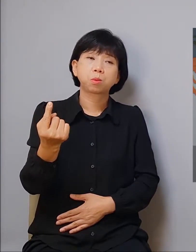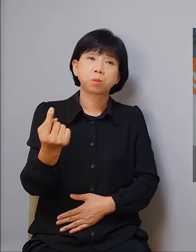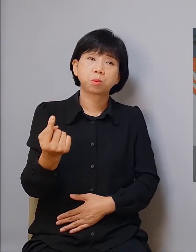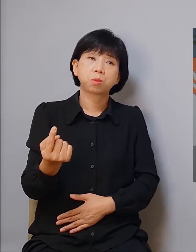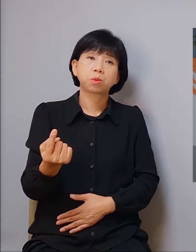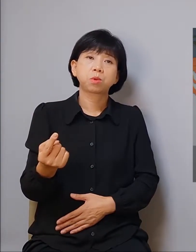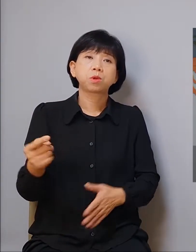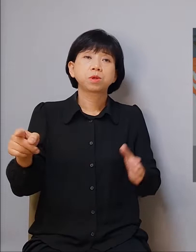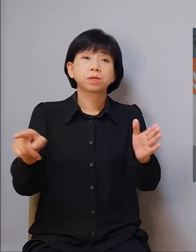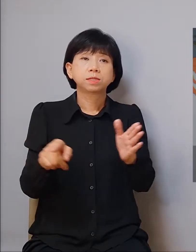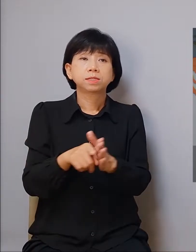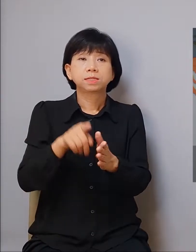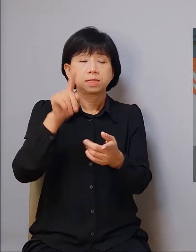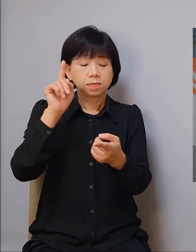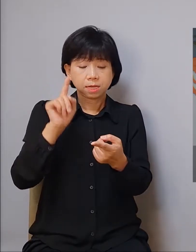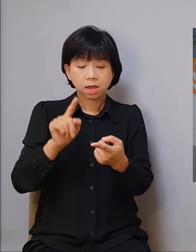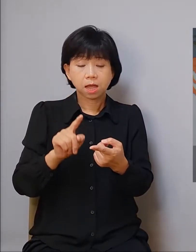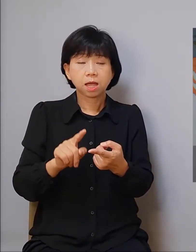소망도